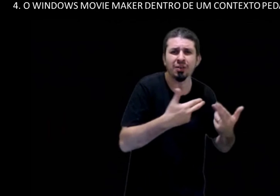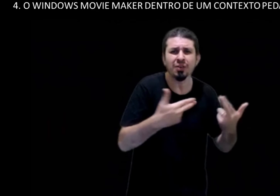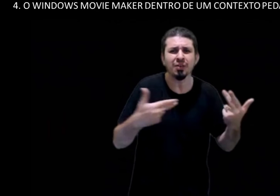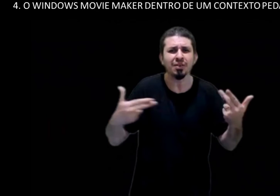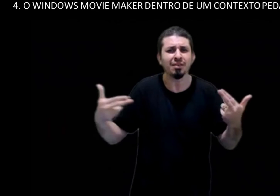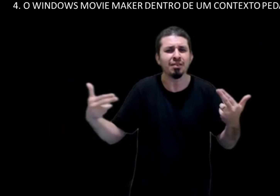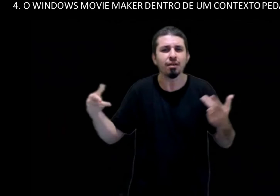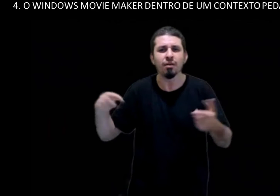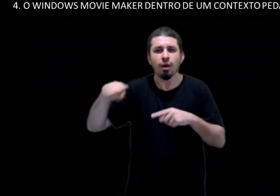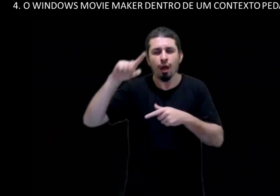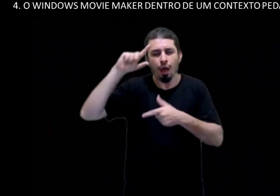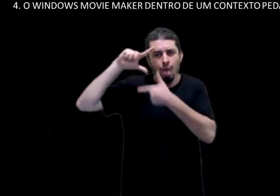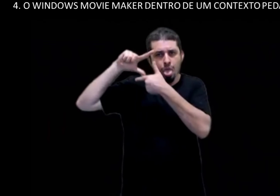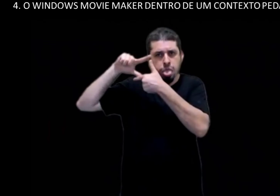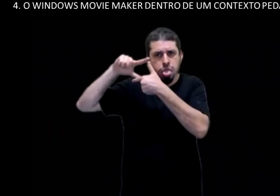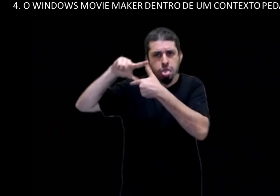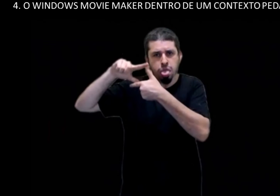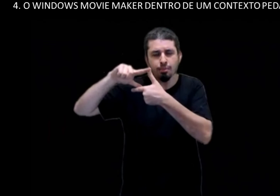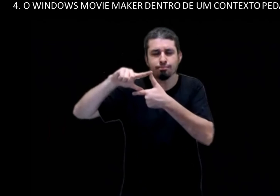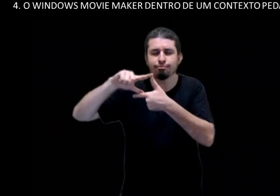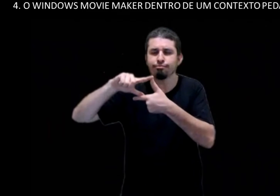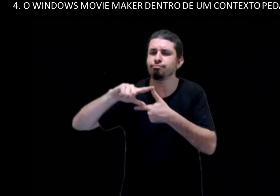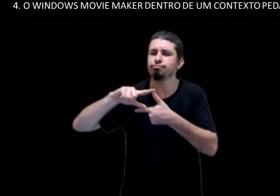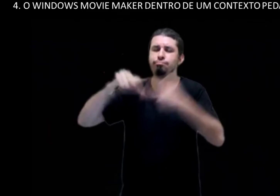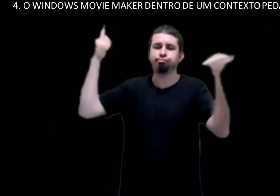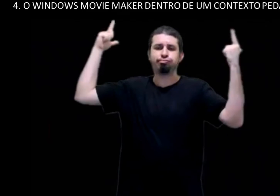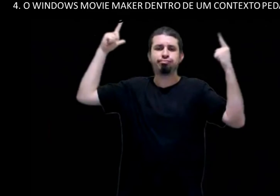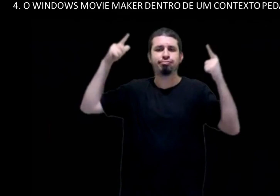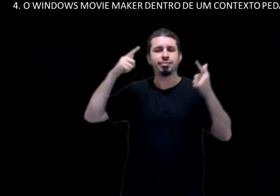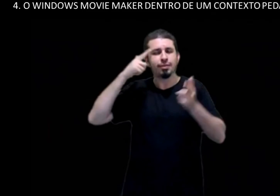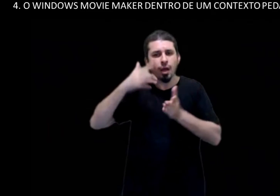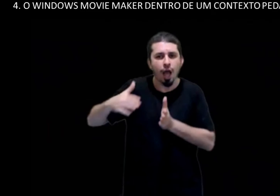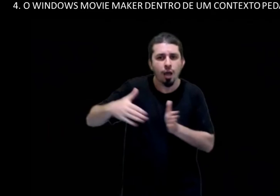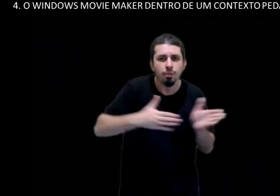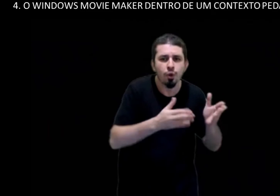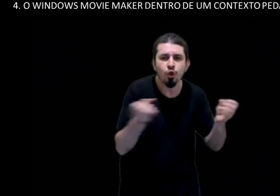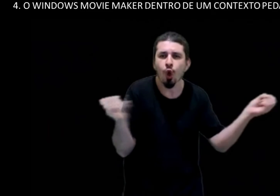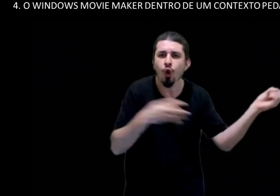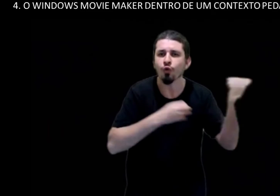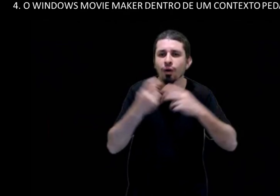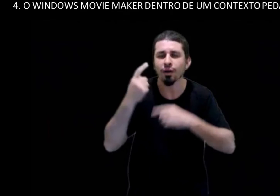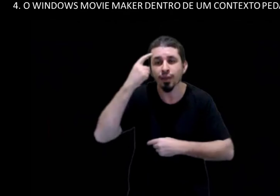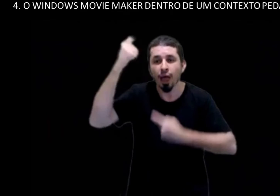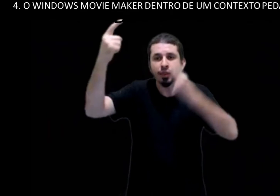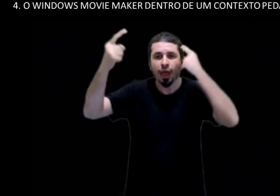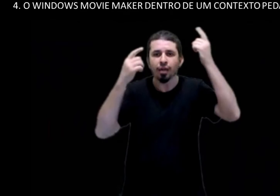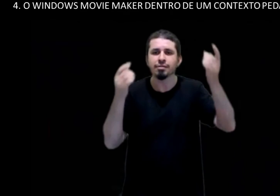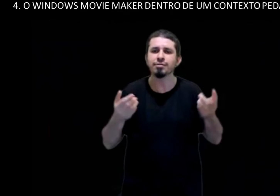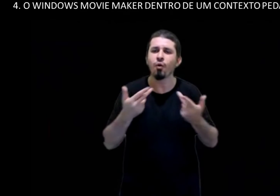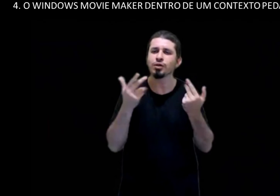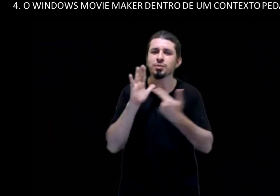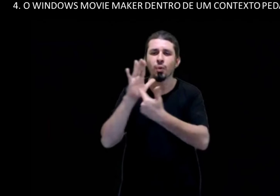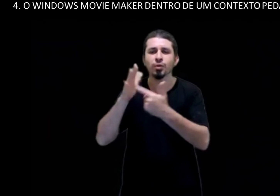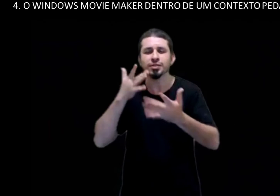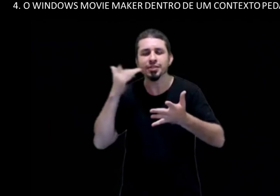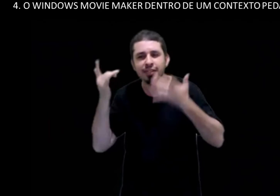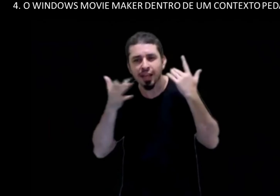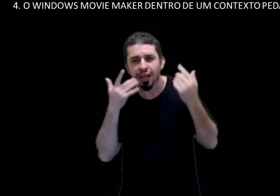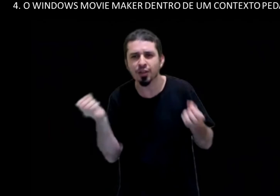em direção aos novos cenários, atividades e conceitos. Os professores,